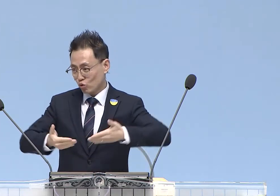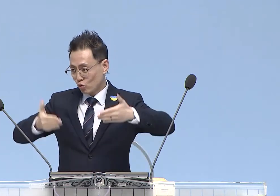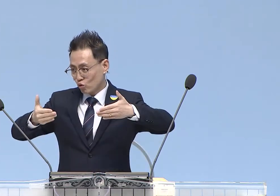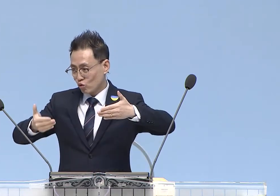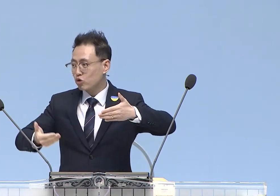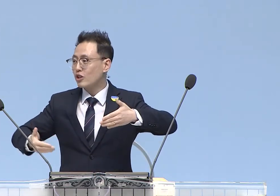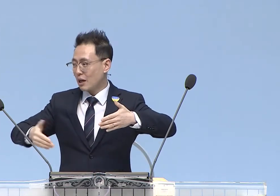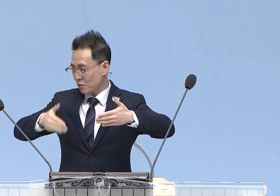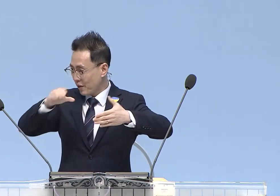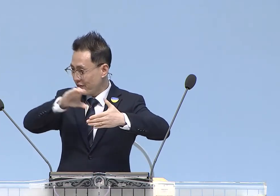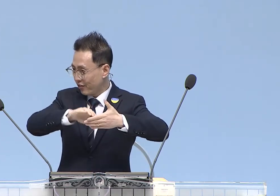국을 담으면